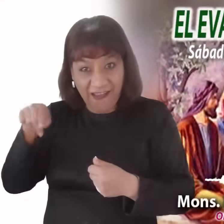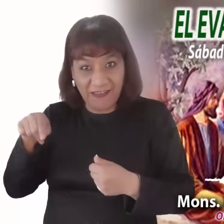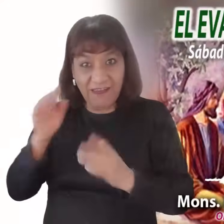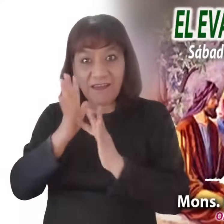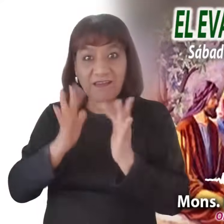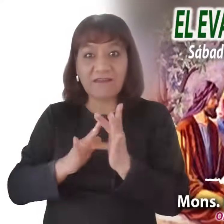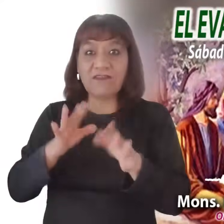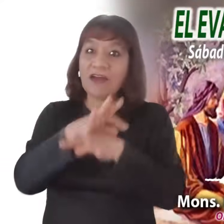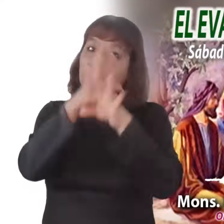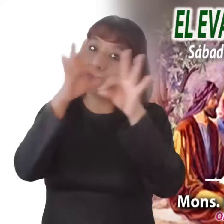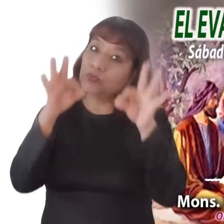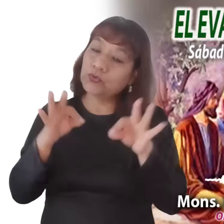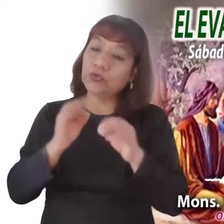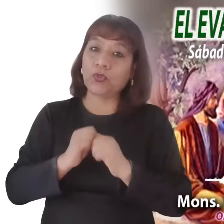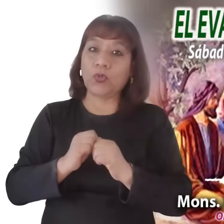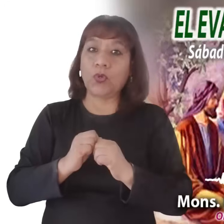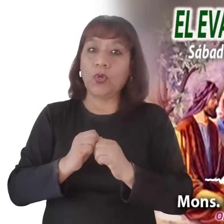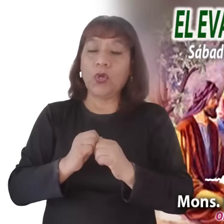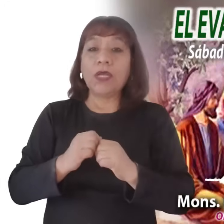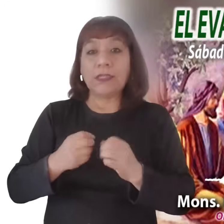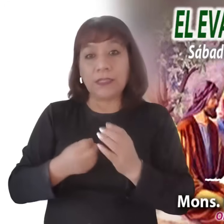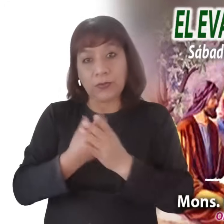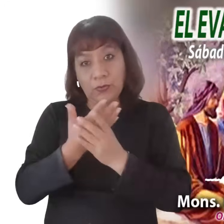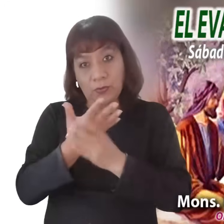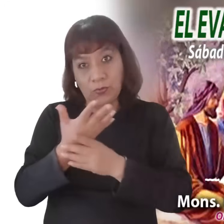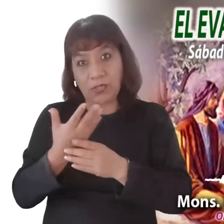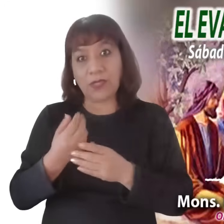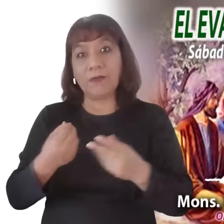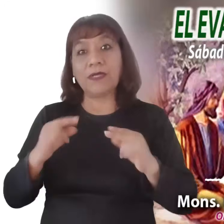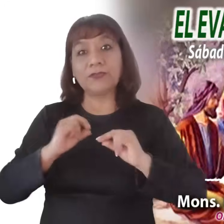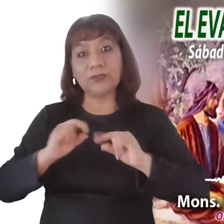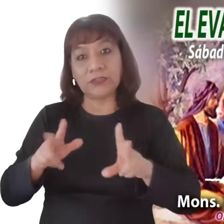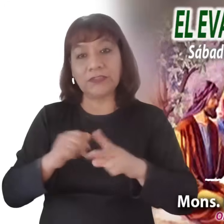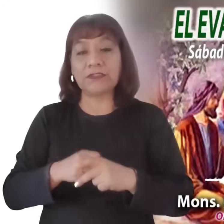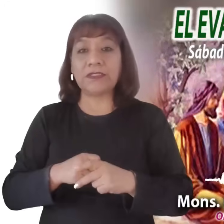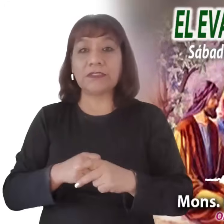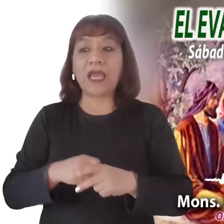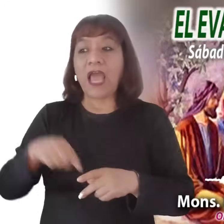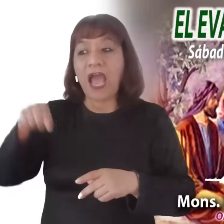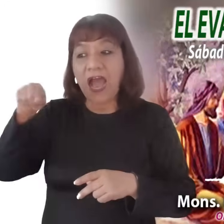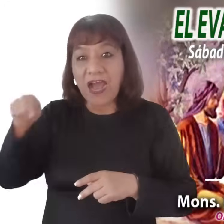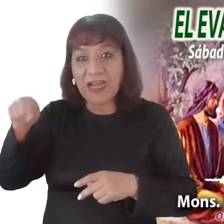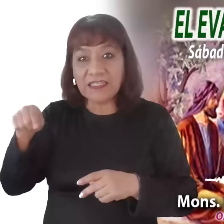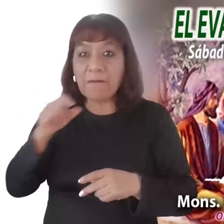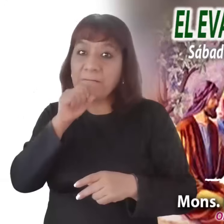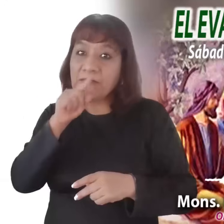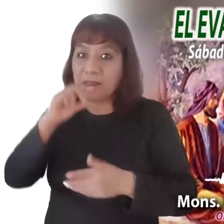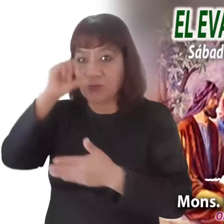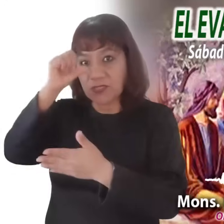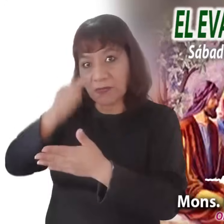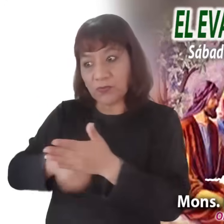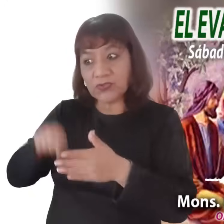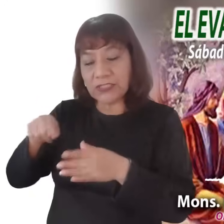buena nueva. Y desde ahí sus discípulos también tendrán que vivir y predicar el